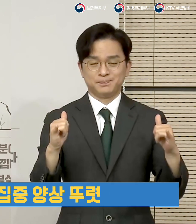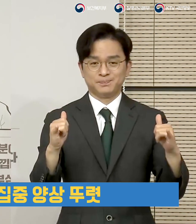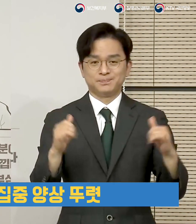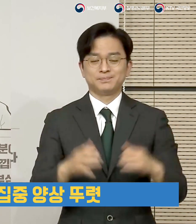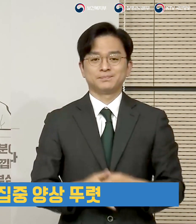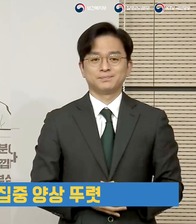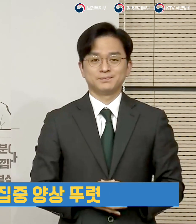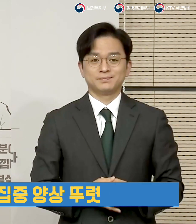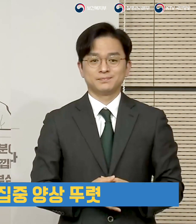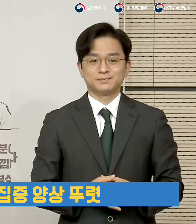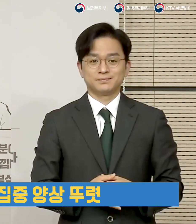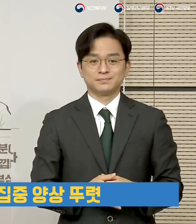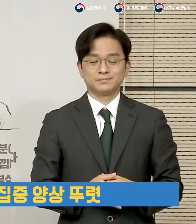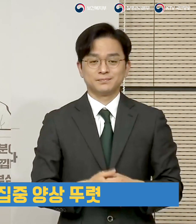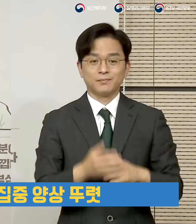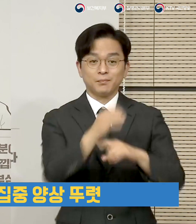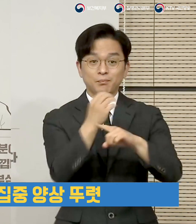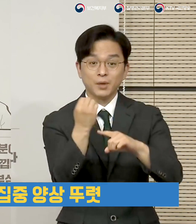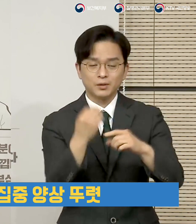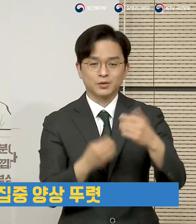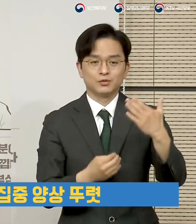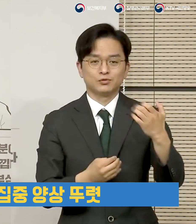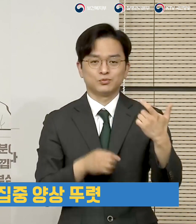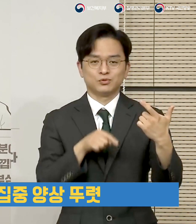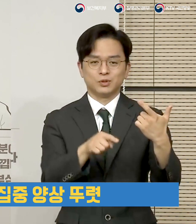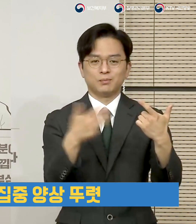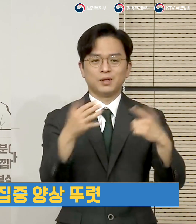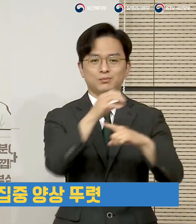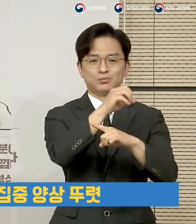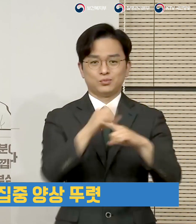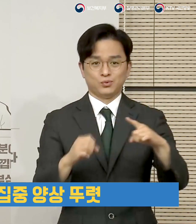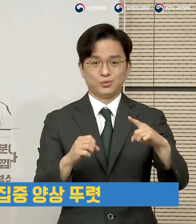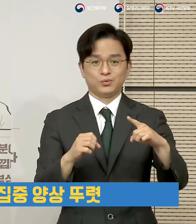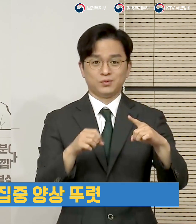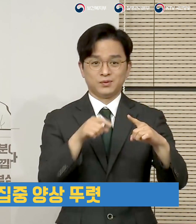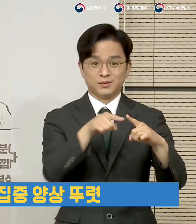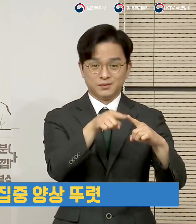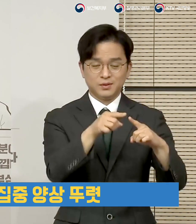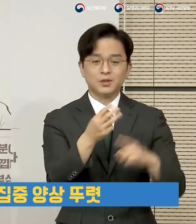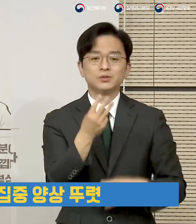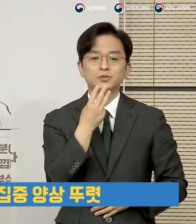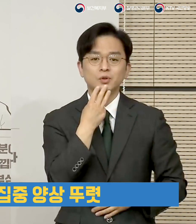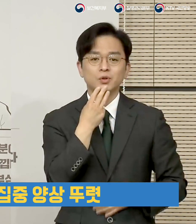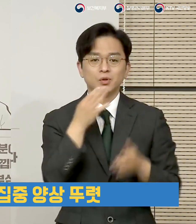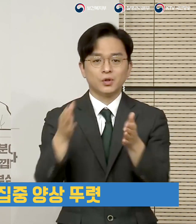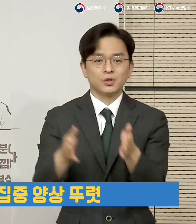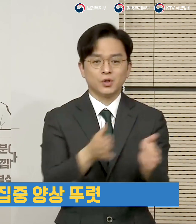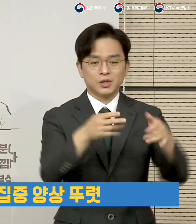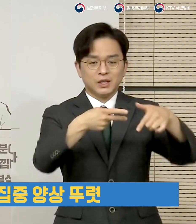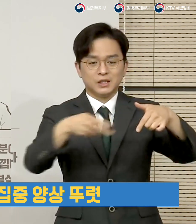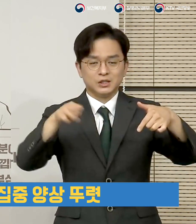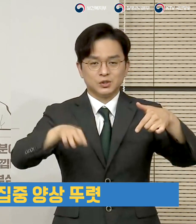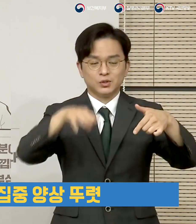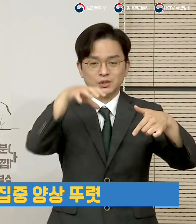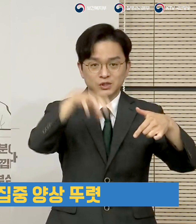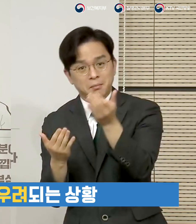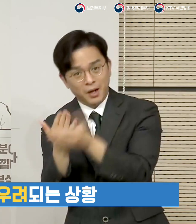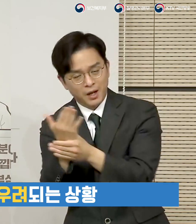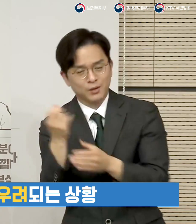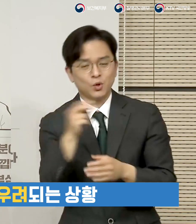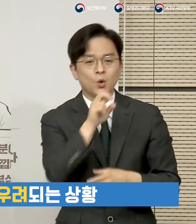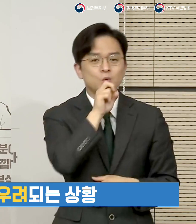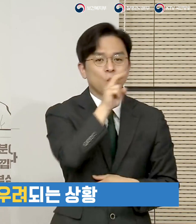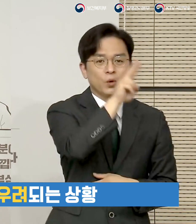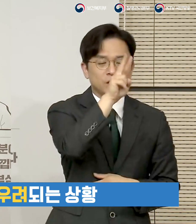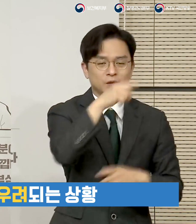비율은 96.8%로 수도권의 코로나19 환자가 집중되는 양상이 뚜렷합니다.